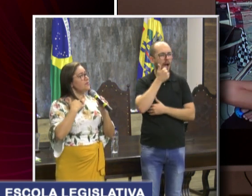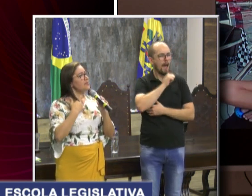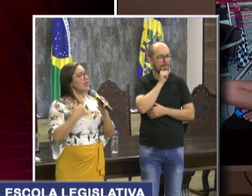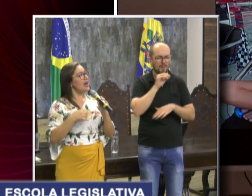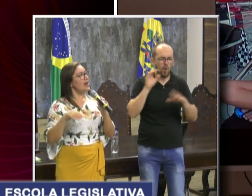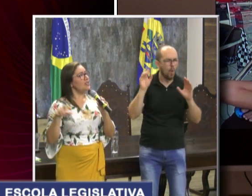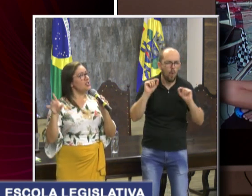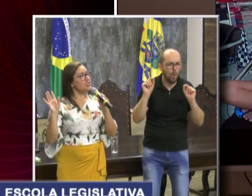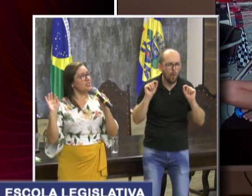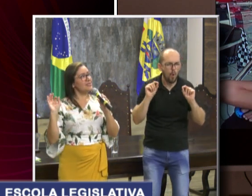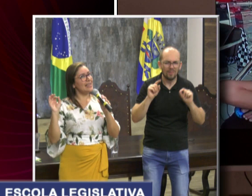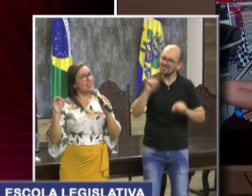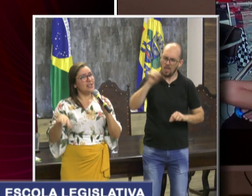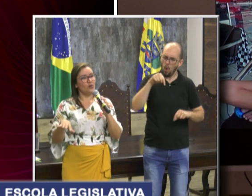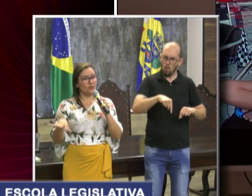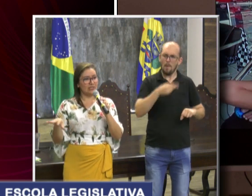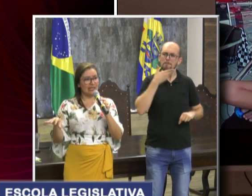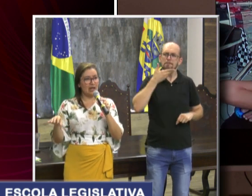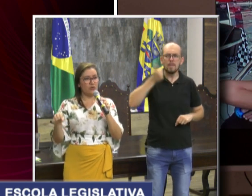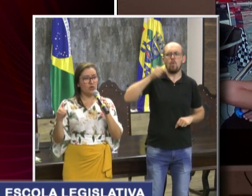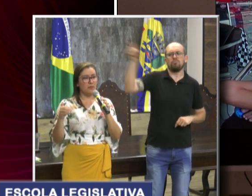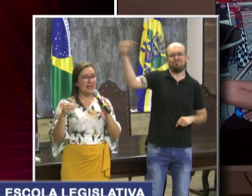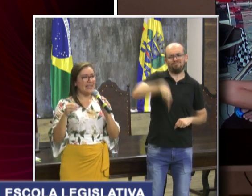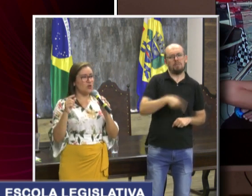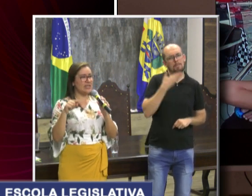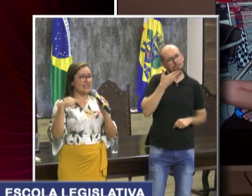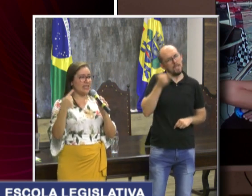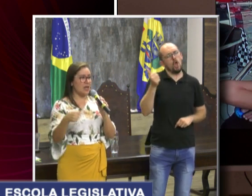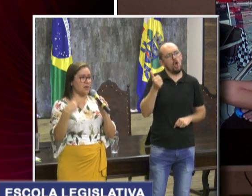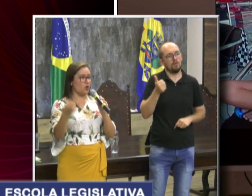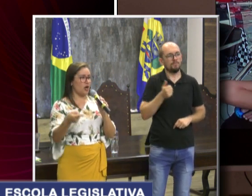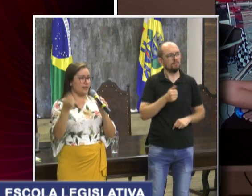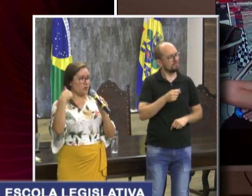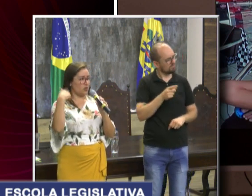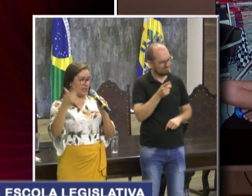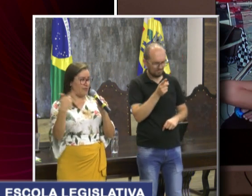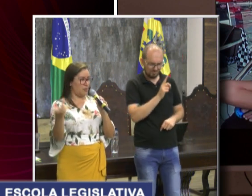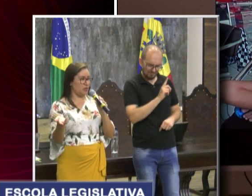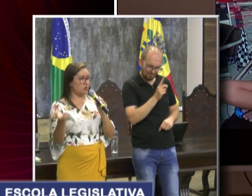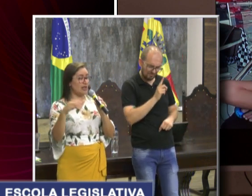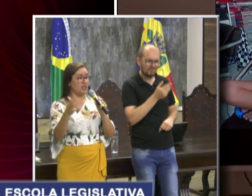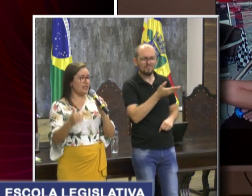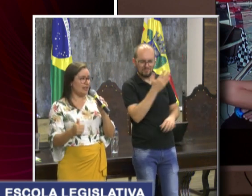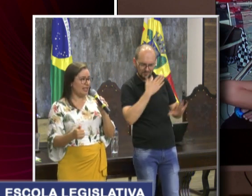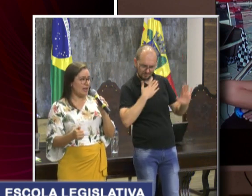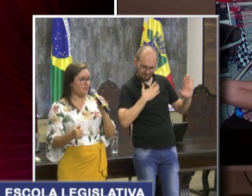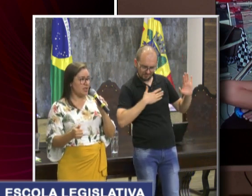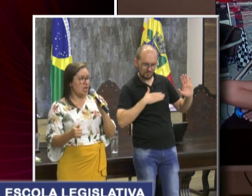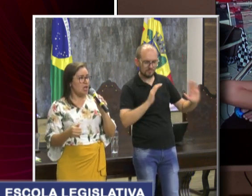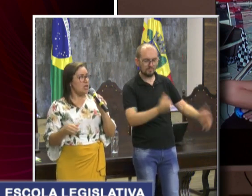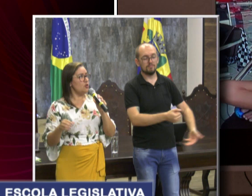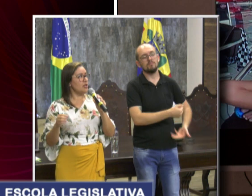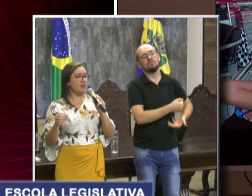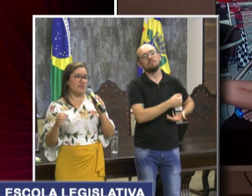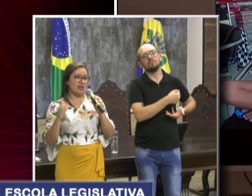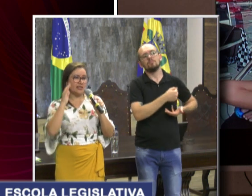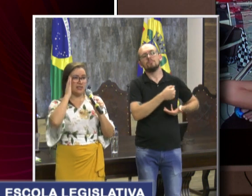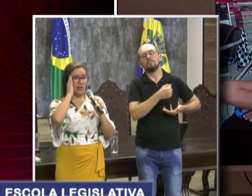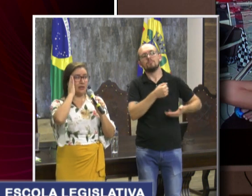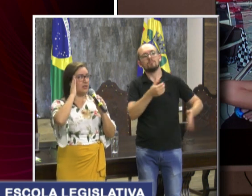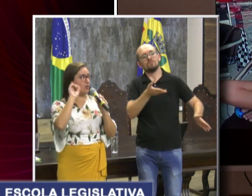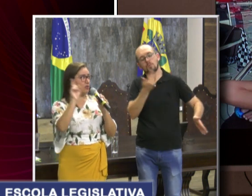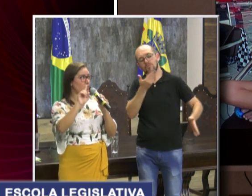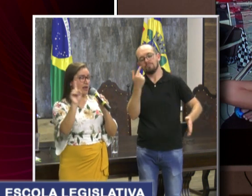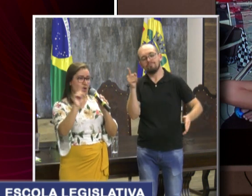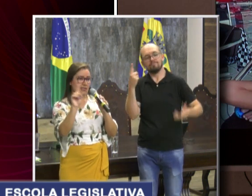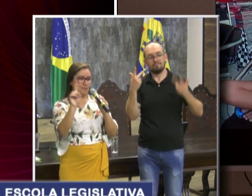E aí, ele chegou no salão e o cabeleireiro que sempre cortava o cabelo do Gustavo não estava lá. E o que fez?